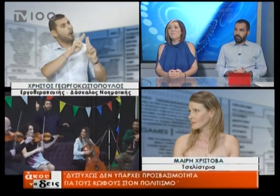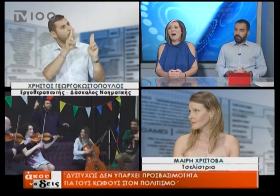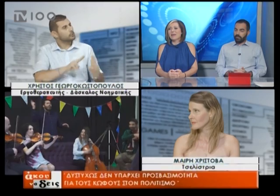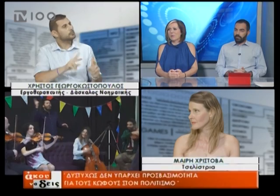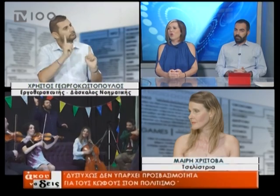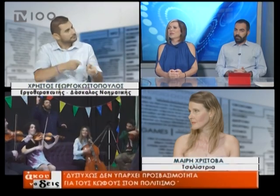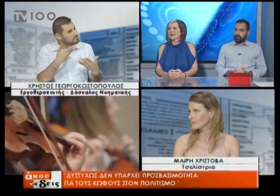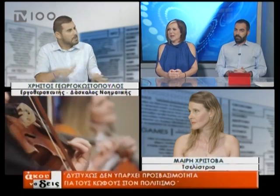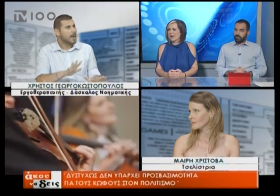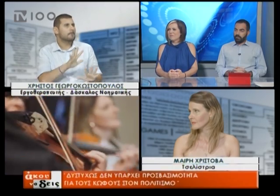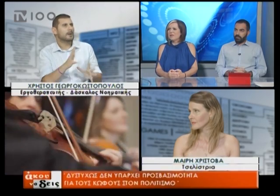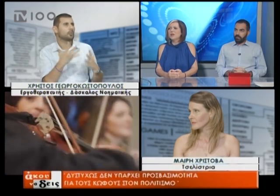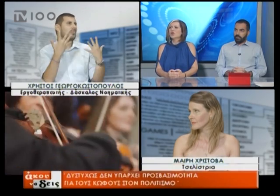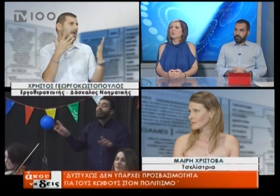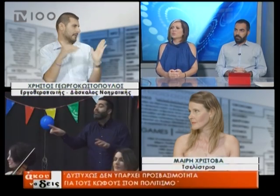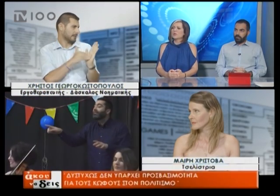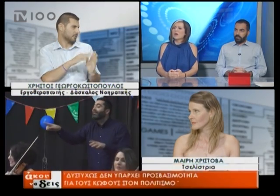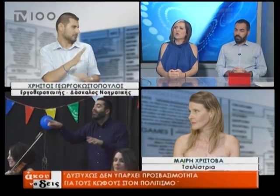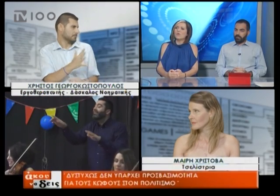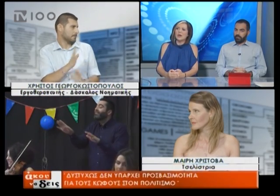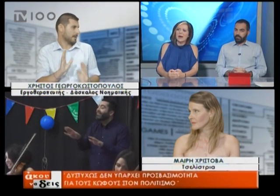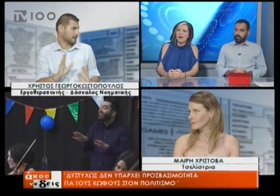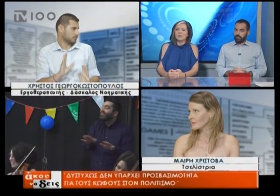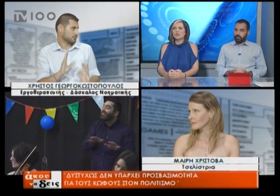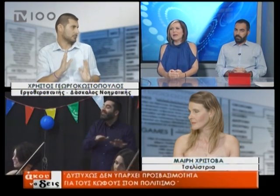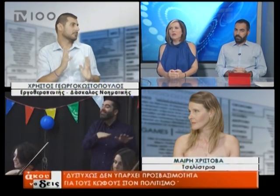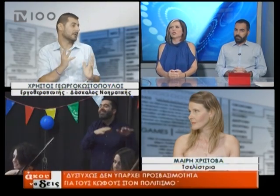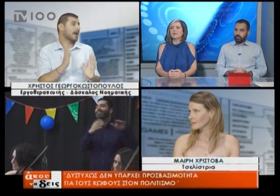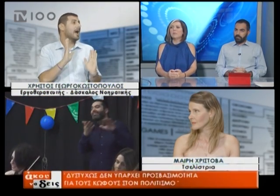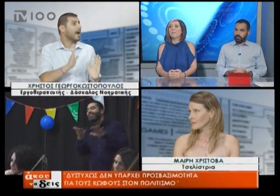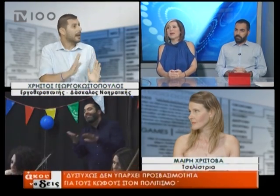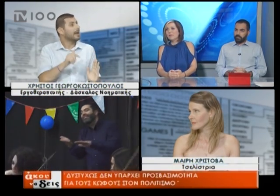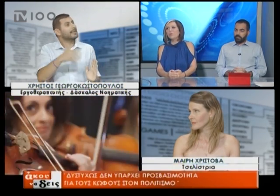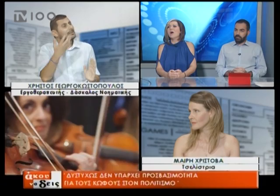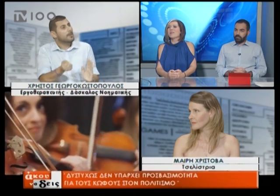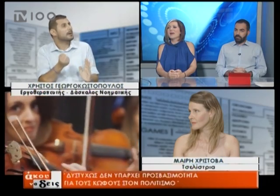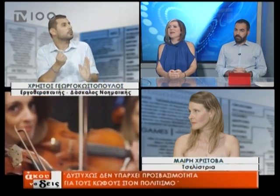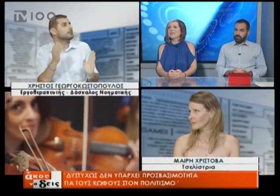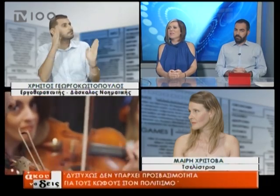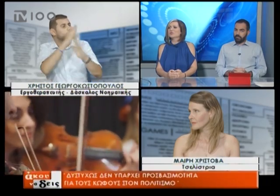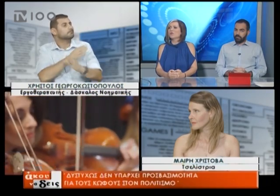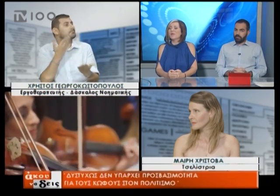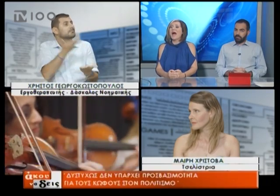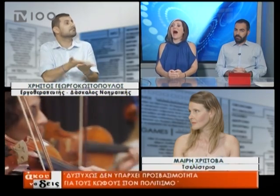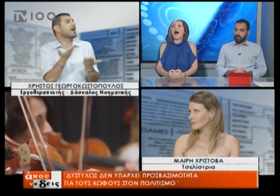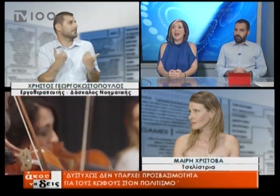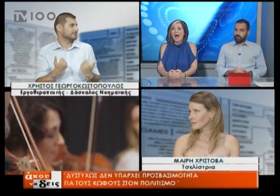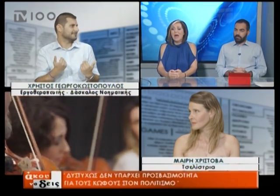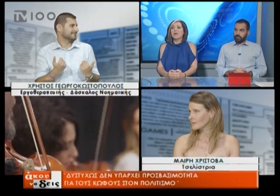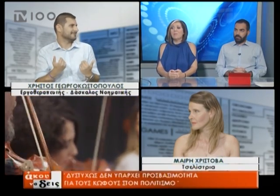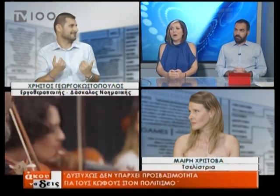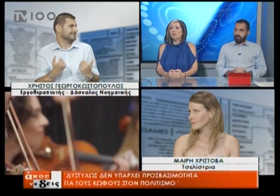δεν υπάρχει απόλυτη καταγραφή. Η Ομοσπονδία Κοφών Ελλάδος λέει ότι είναι περίπου 10.000 κοφοί.